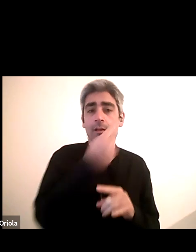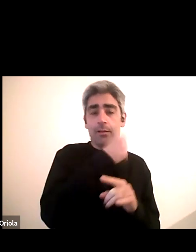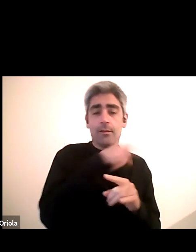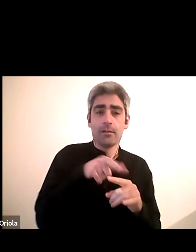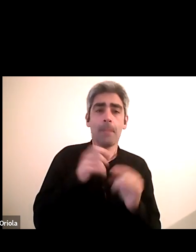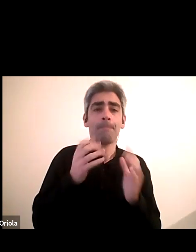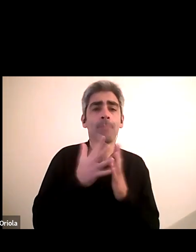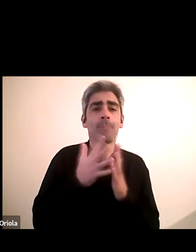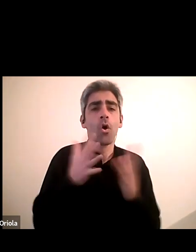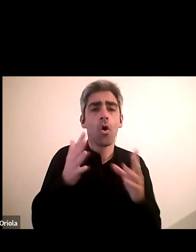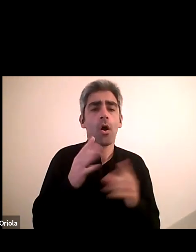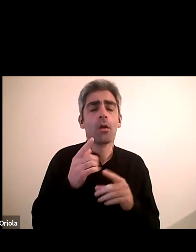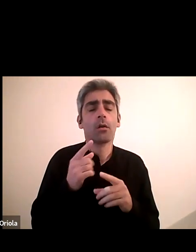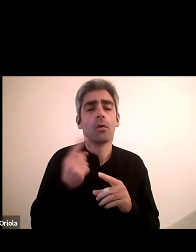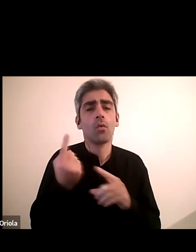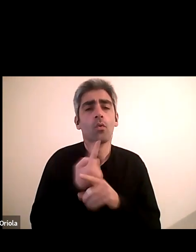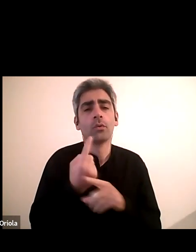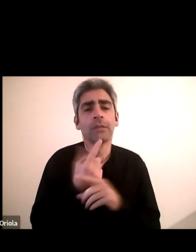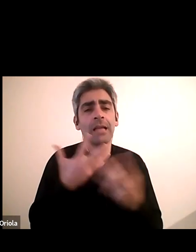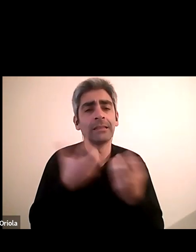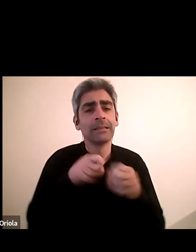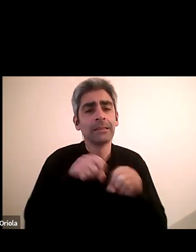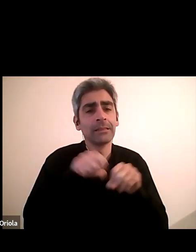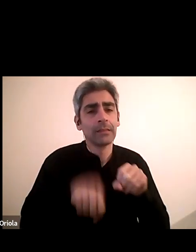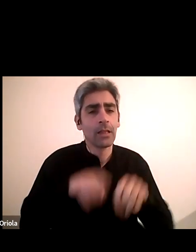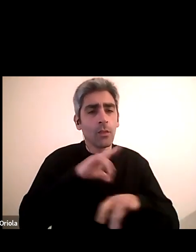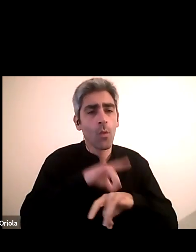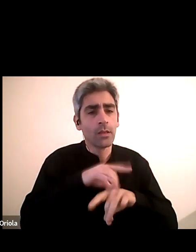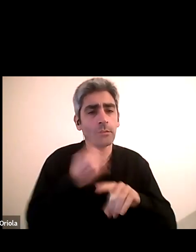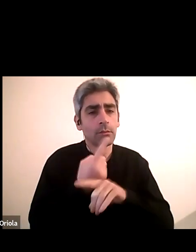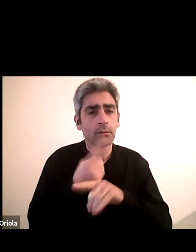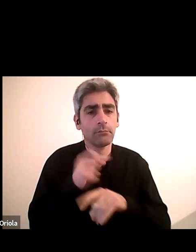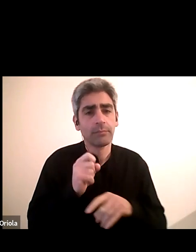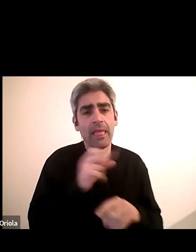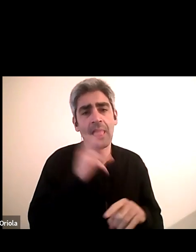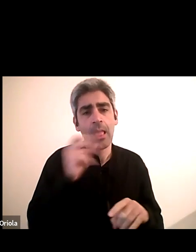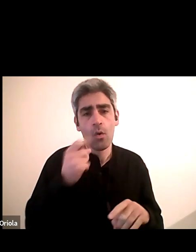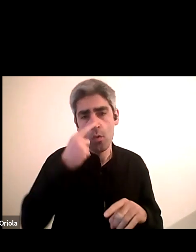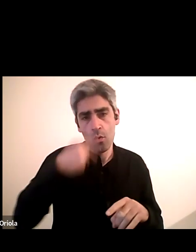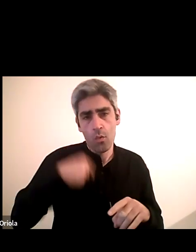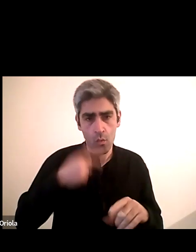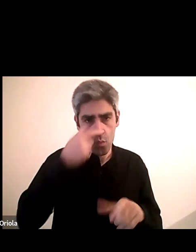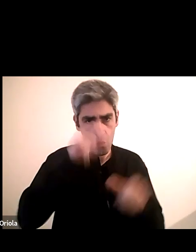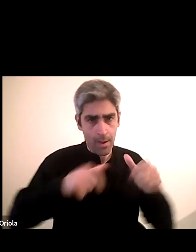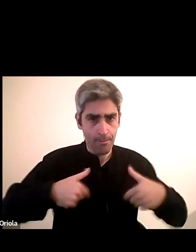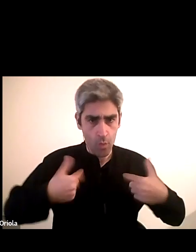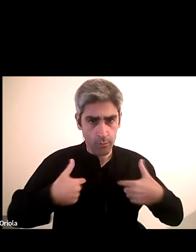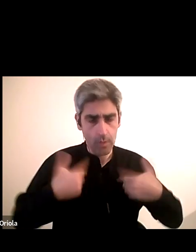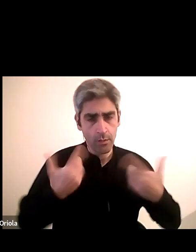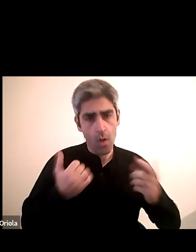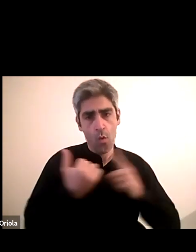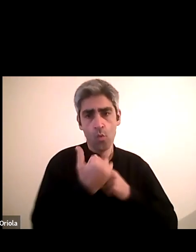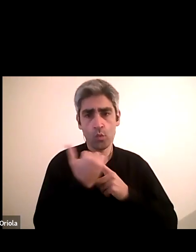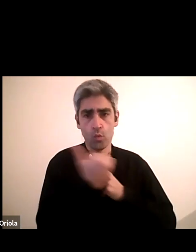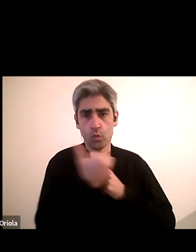atribuíamos a maior parte dos acidentes e das doenças a erro humano. E, portanto, a ideia era correção do erro